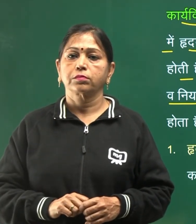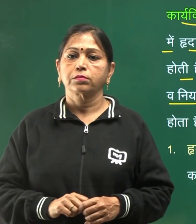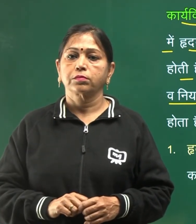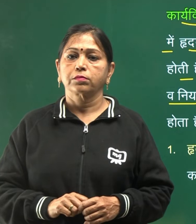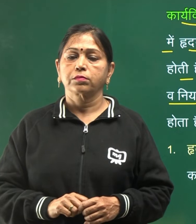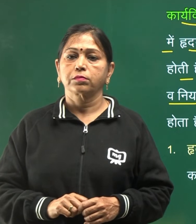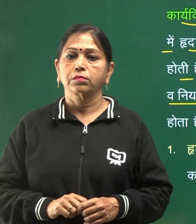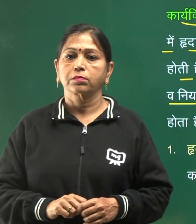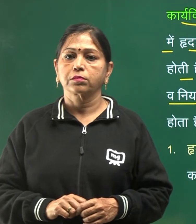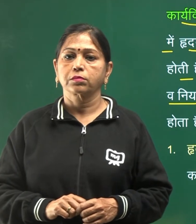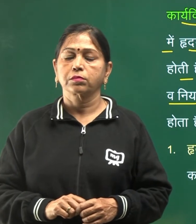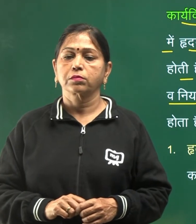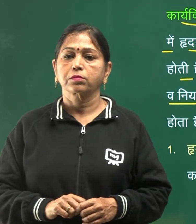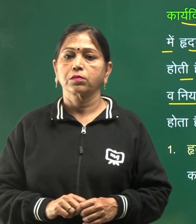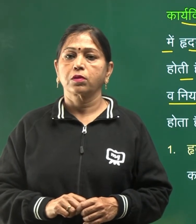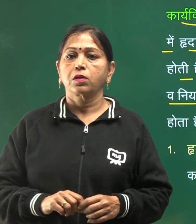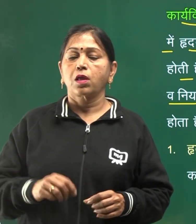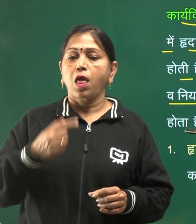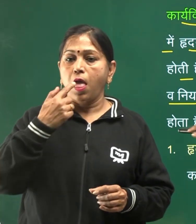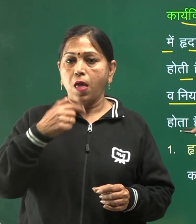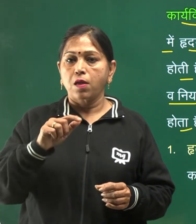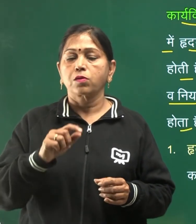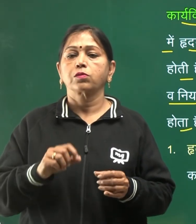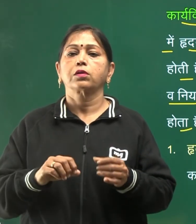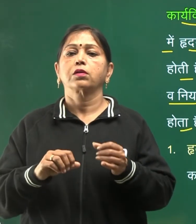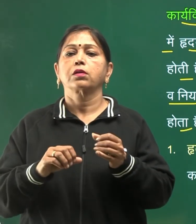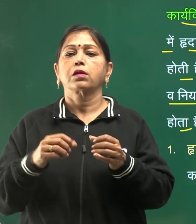रुधिर परिसंचरण तंत्र द्वारा होता है।